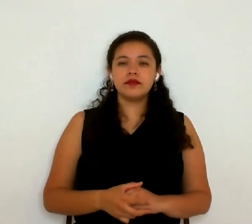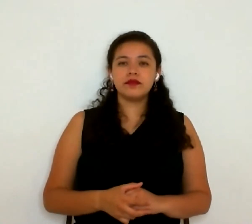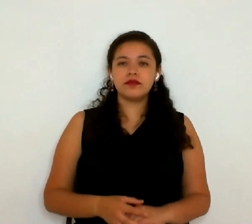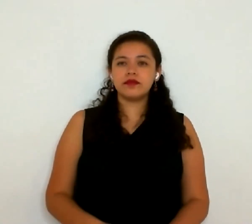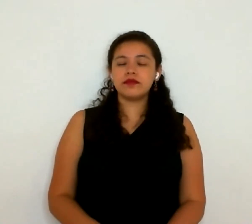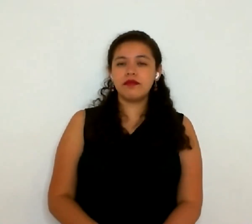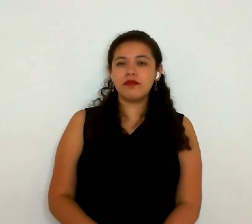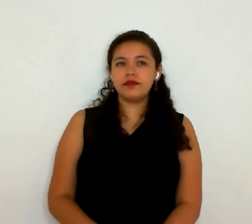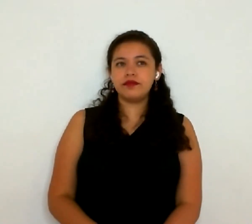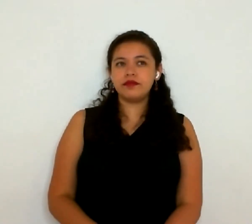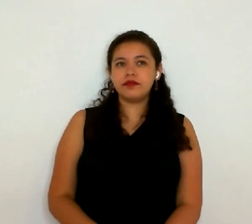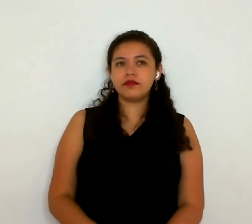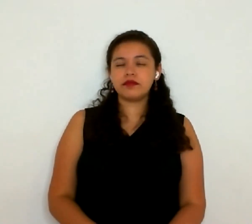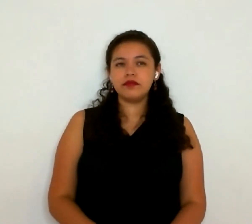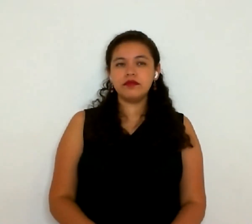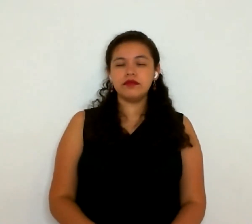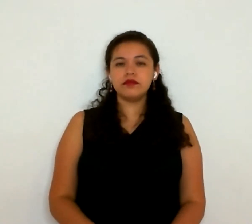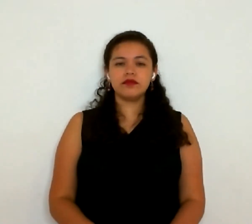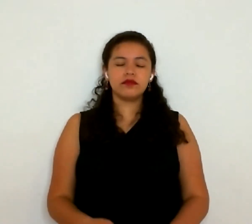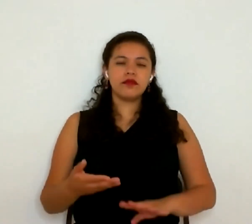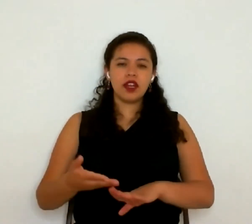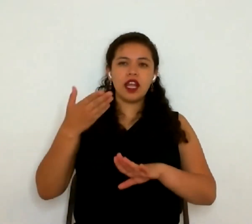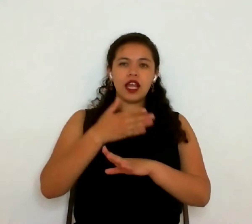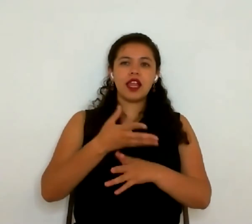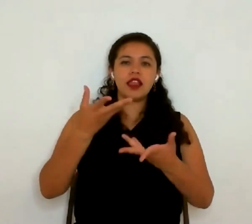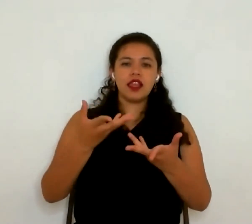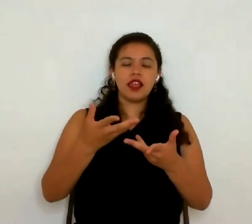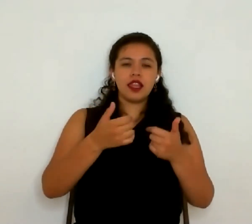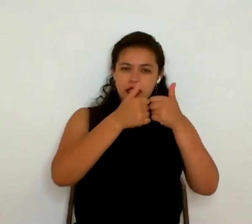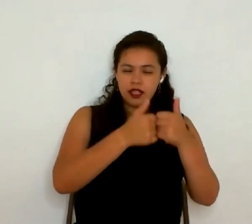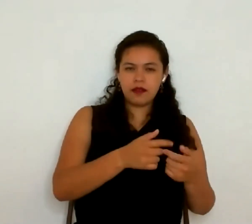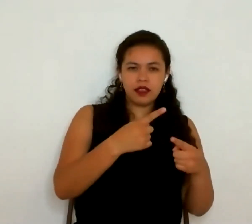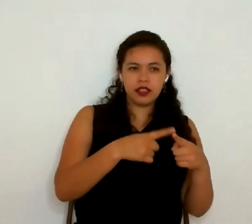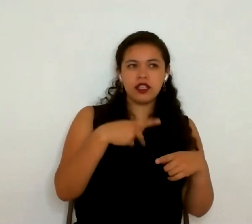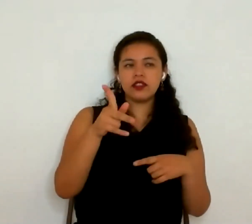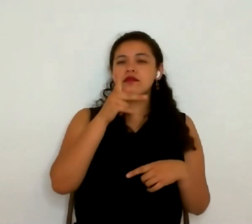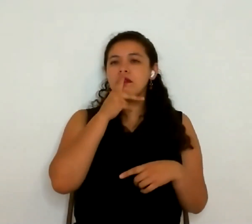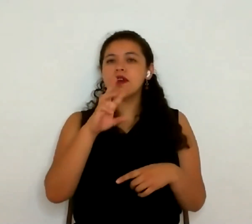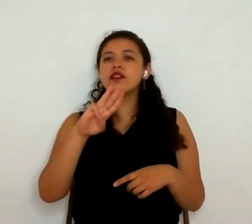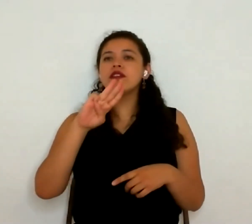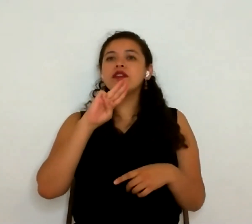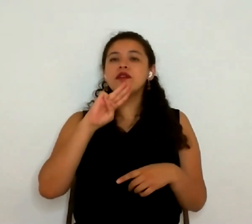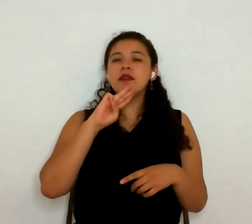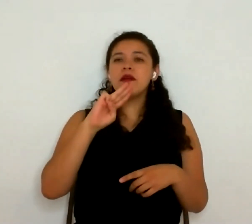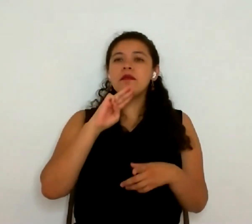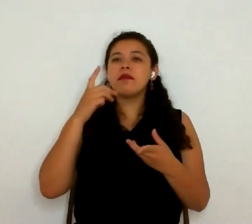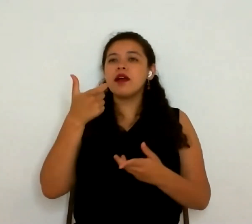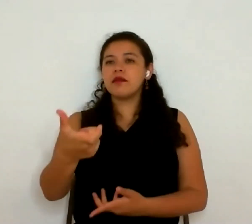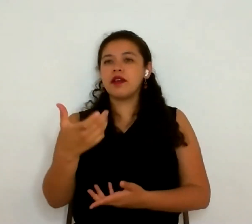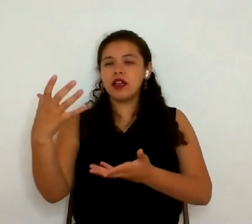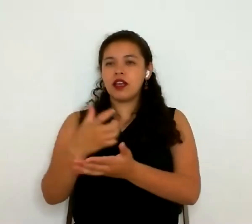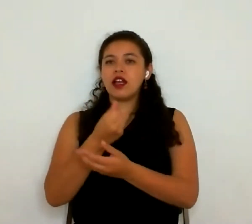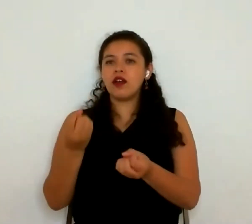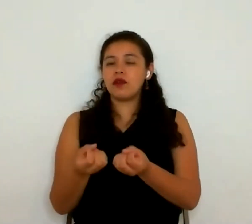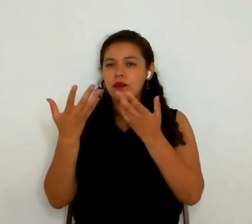decir quién estuvo cuánto ganaban a su papá su mamá se especuló con su mamá con sus tíos con el familiar